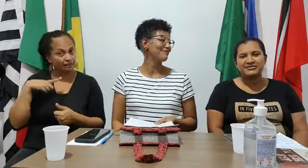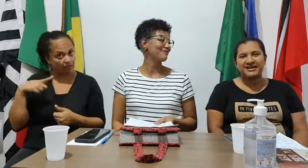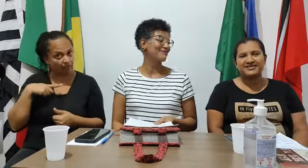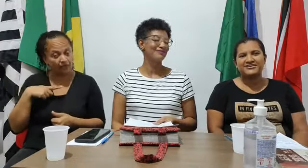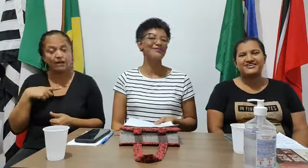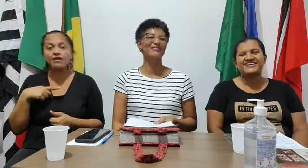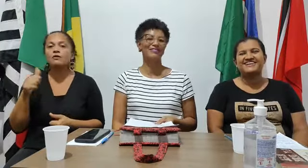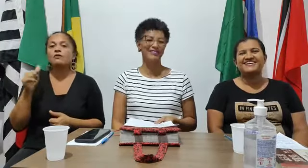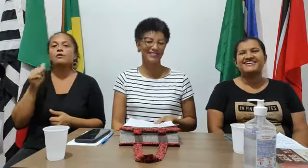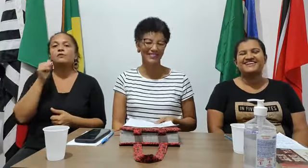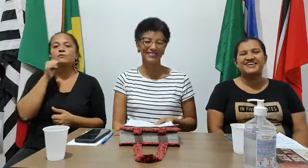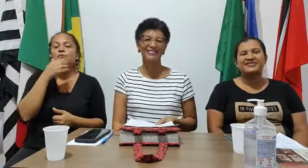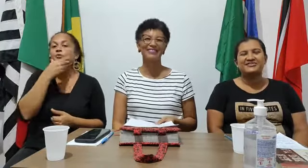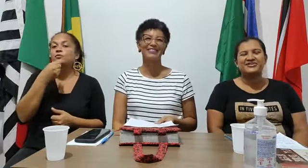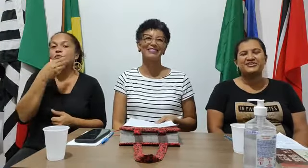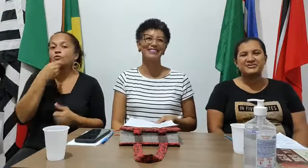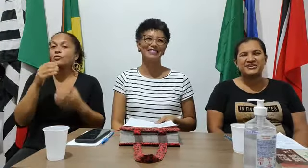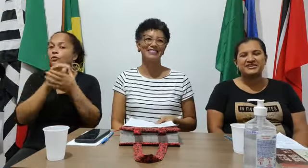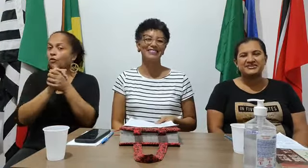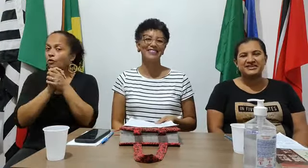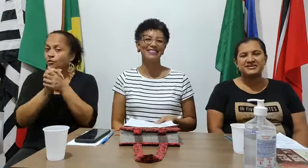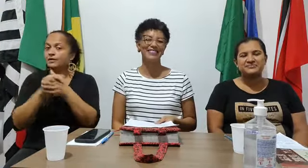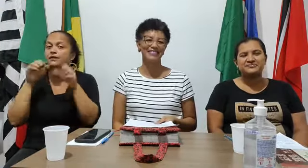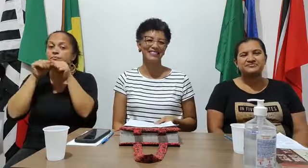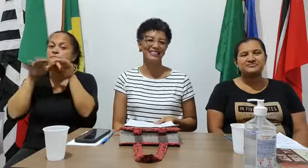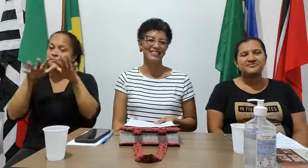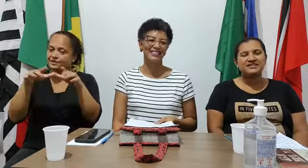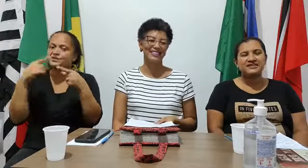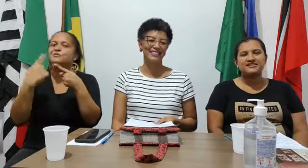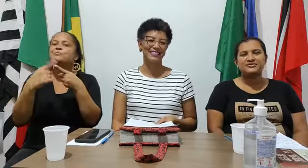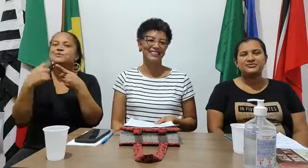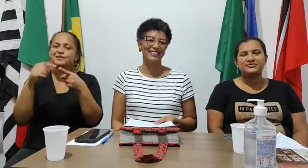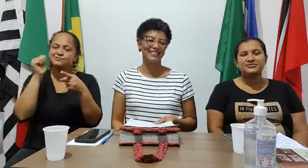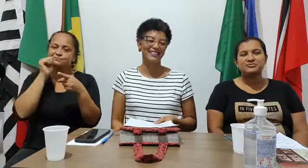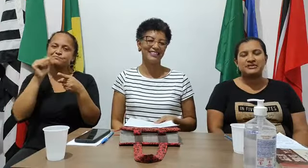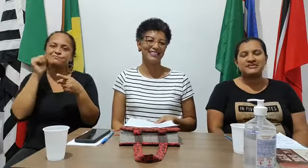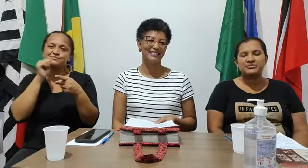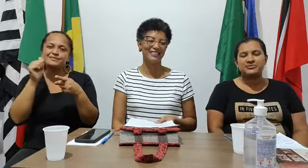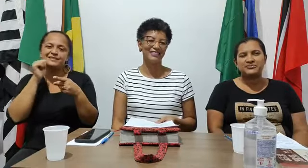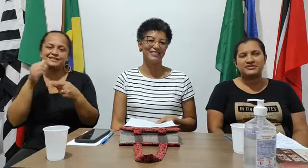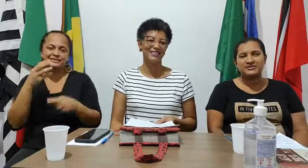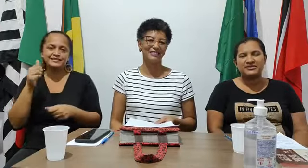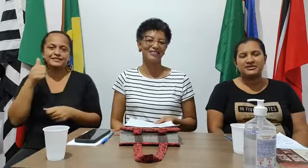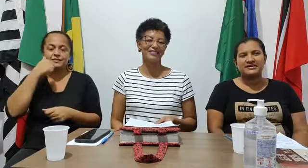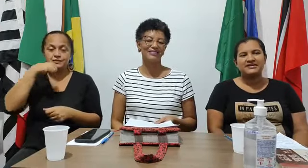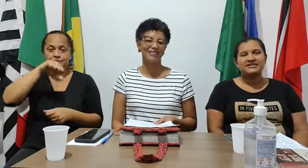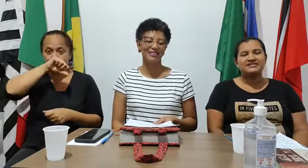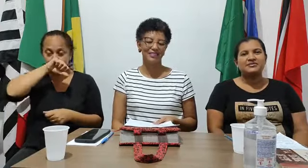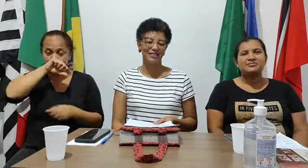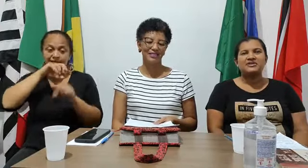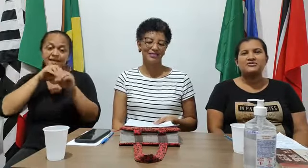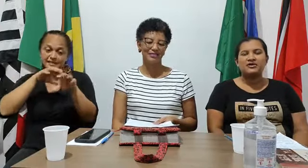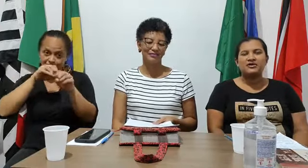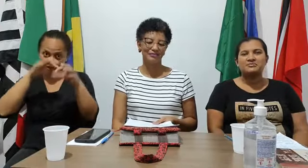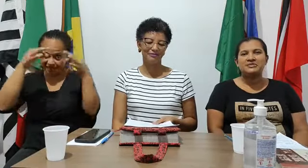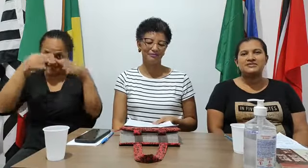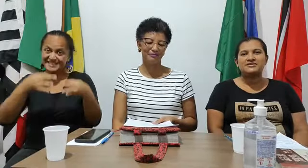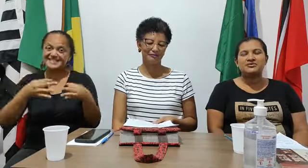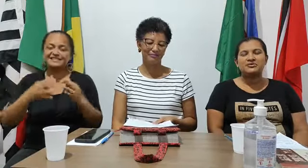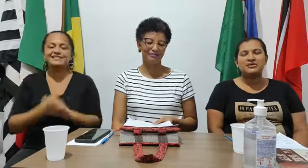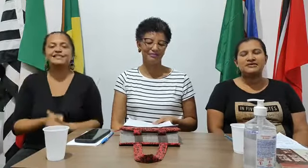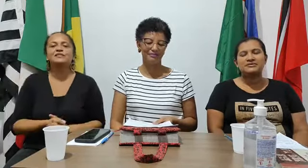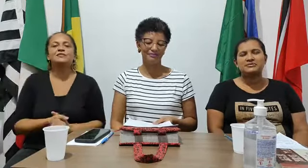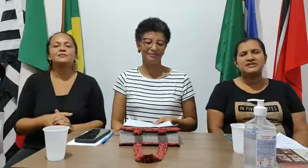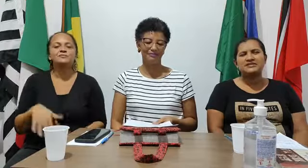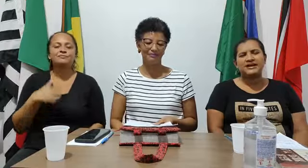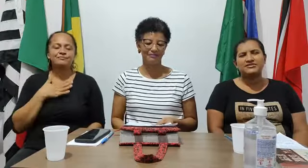foi bem educado. Foi instruído, né? Dentro dos princípios do Senhor. Então, a minha sogra me